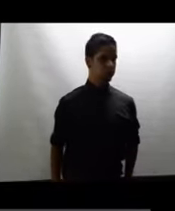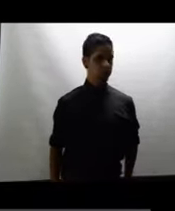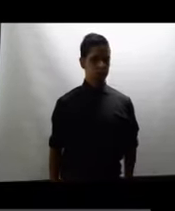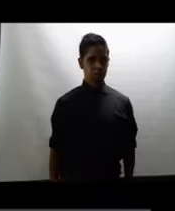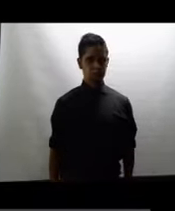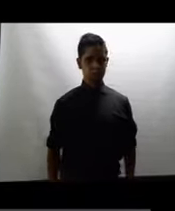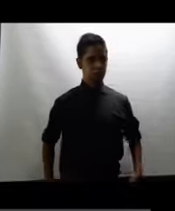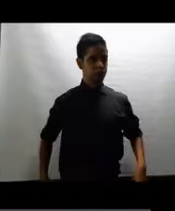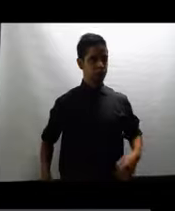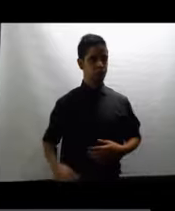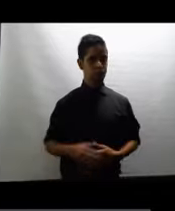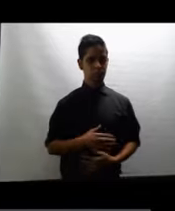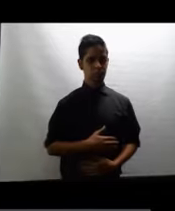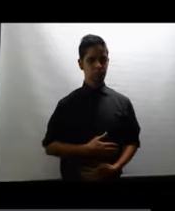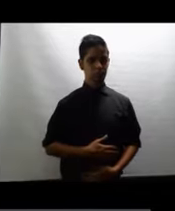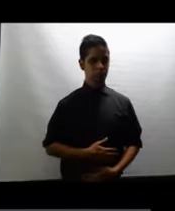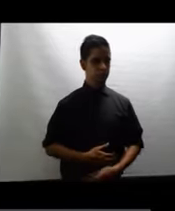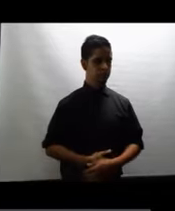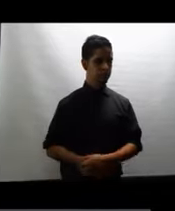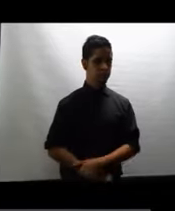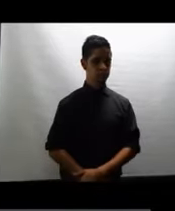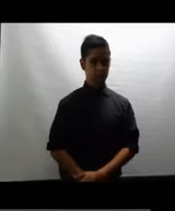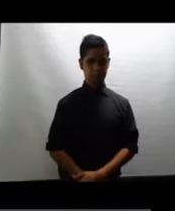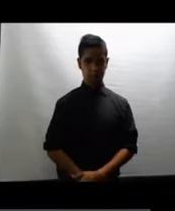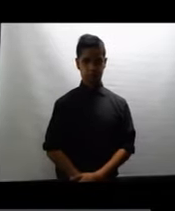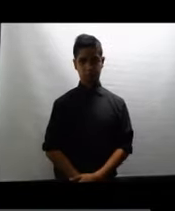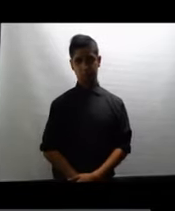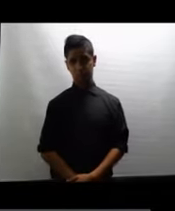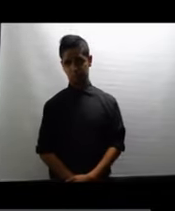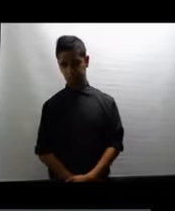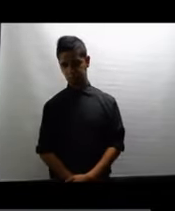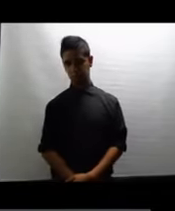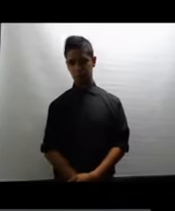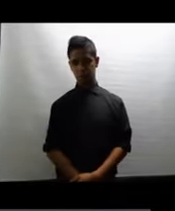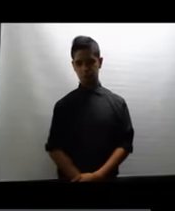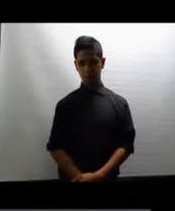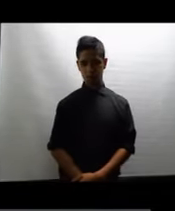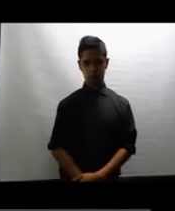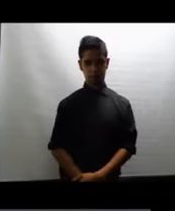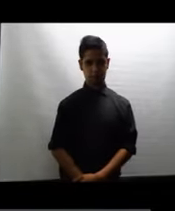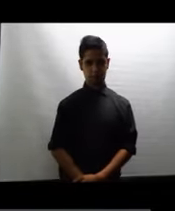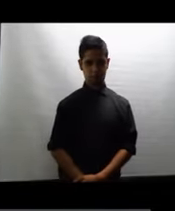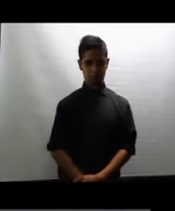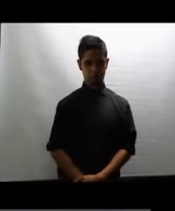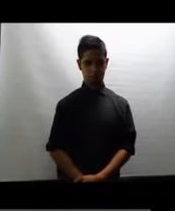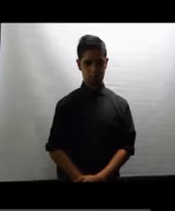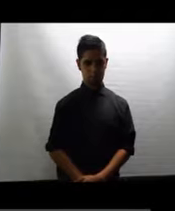en movimiento, páginas web, diseño gráfico y más. Llama al